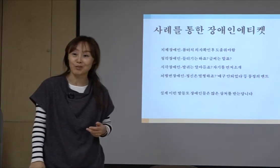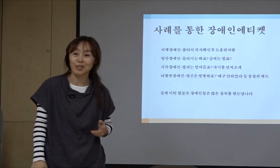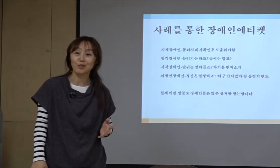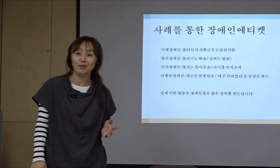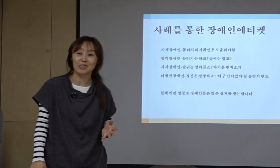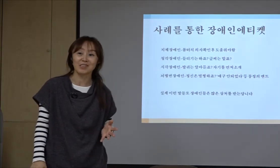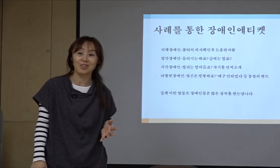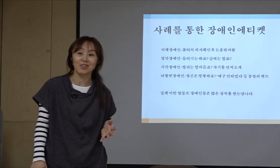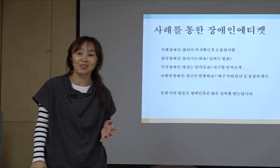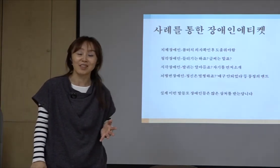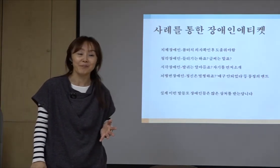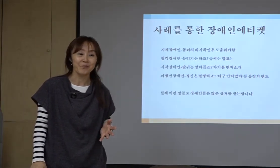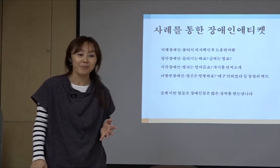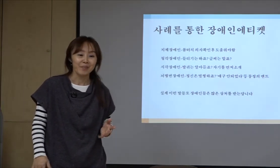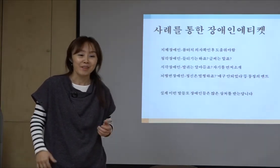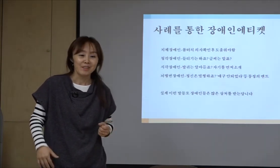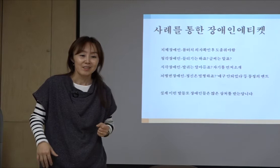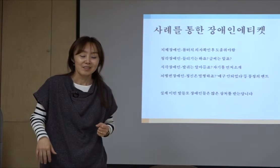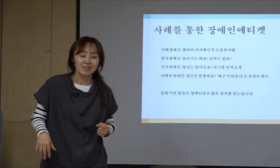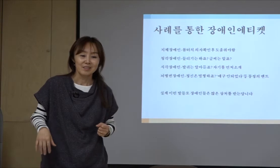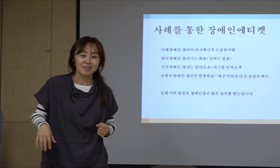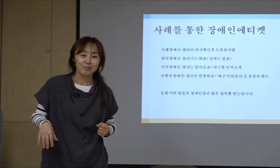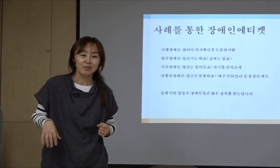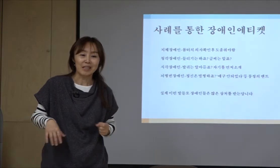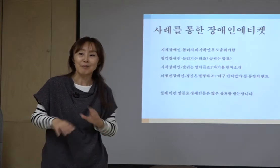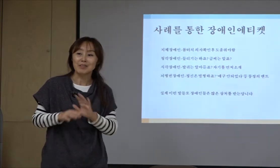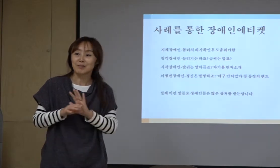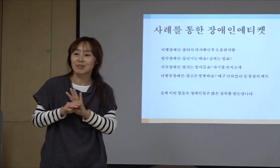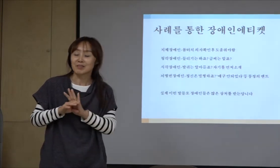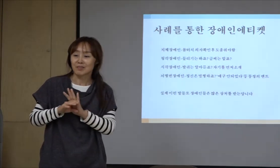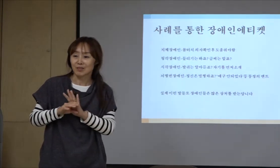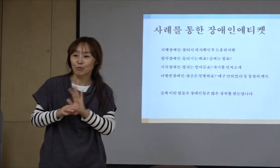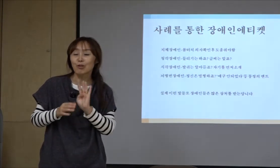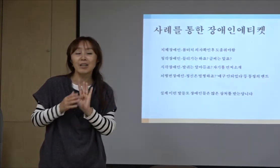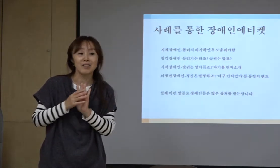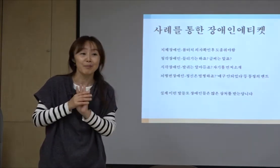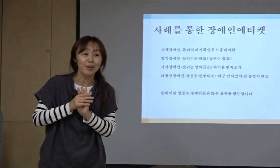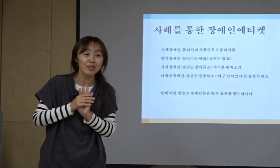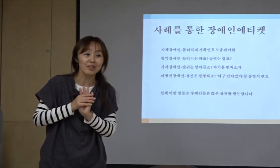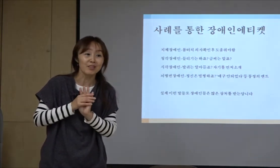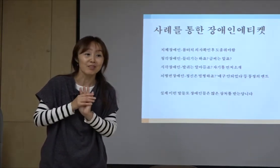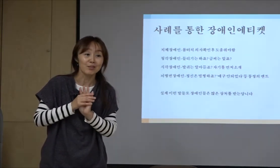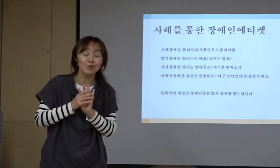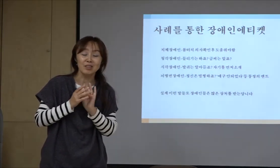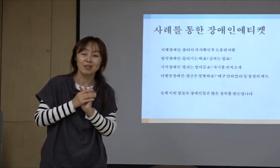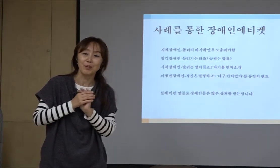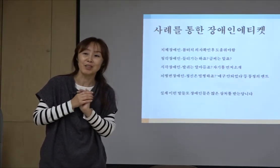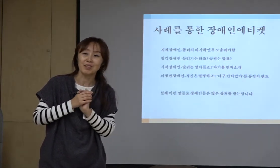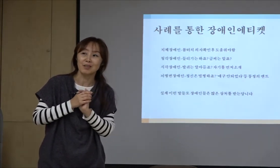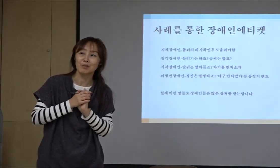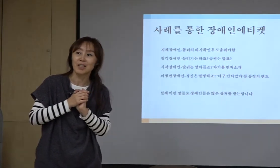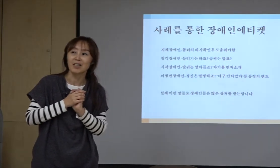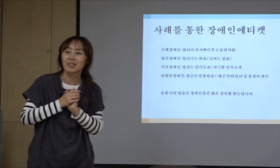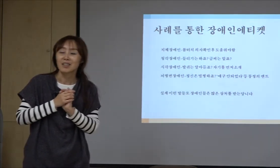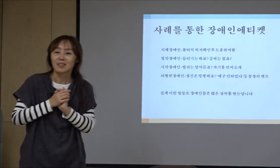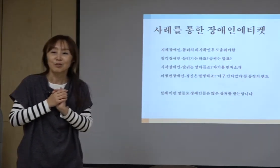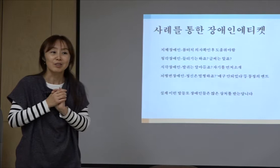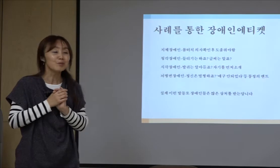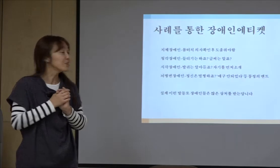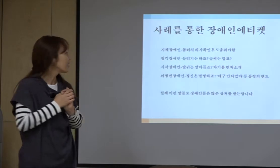이런 경우들이 있어요. 근데 그분들은 아까 말씀드린 것처럼 수화가 제일 편해요. 수화가 제일 편하기 때문에 좀